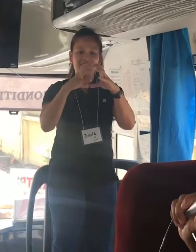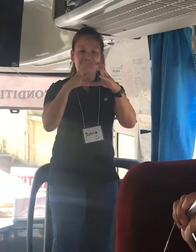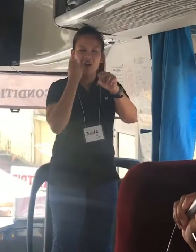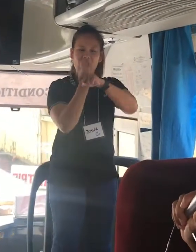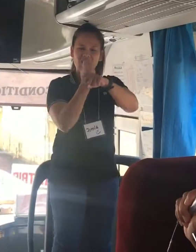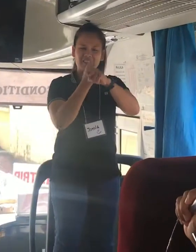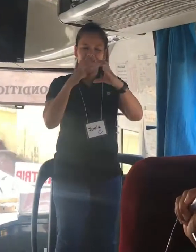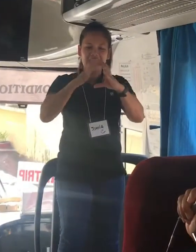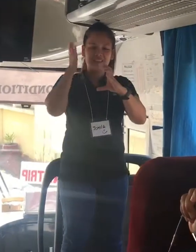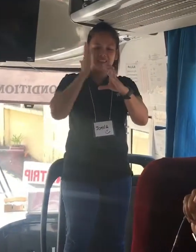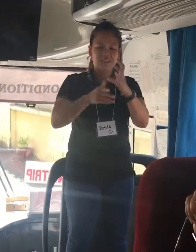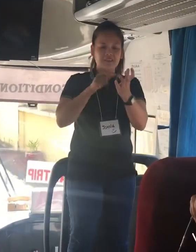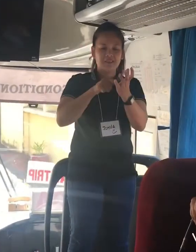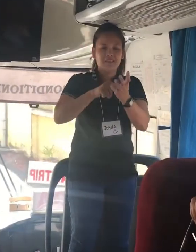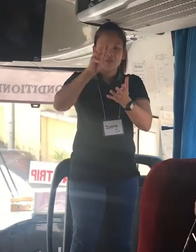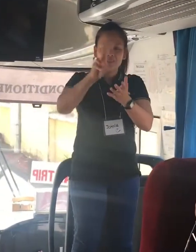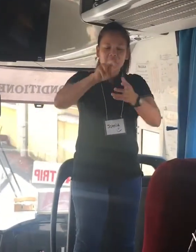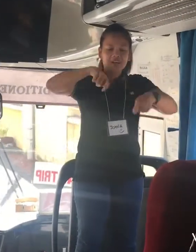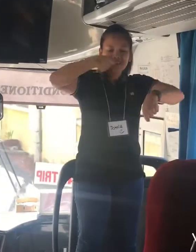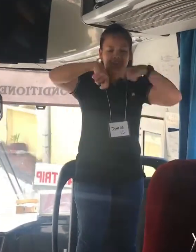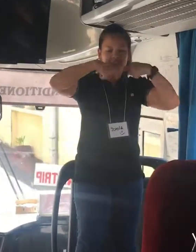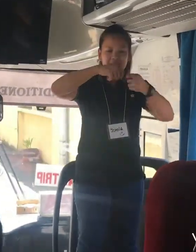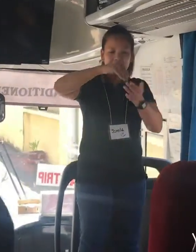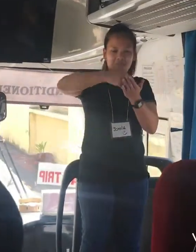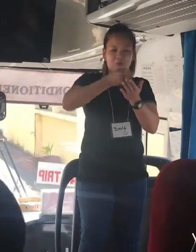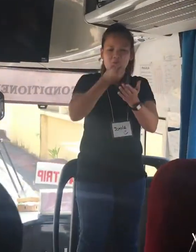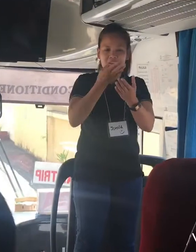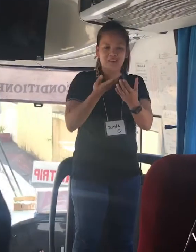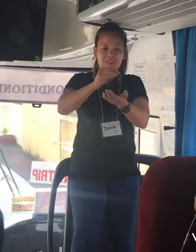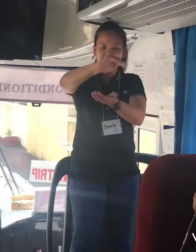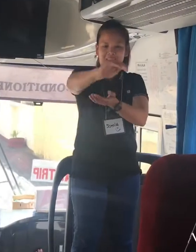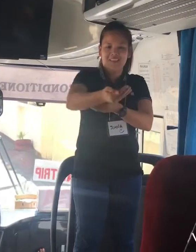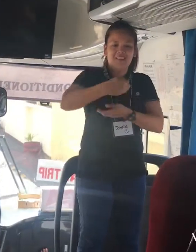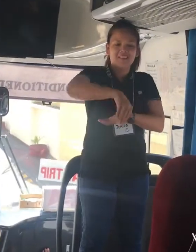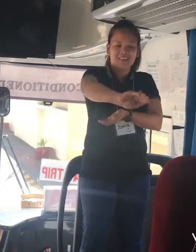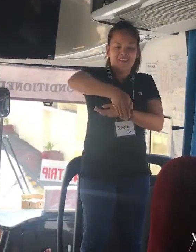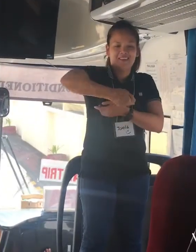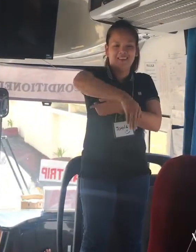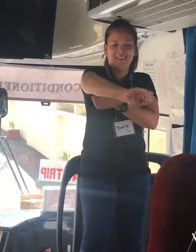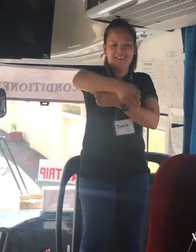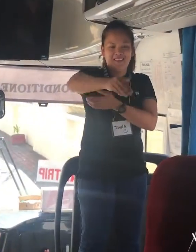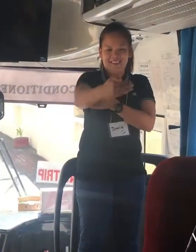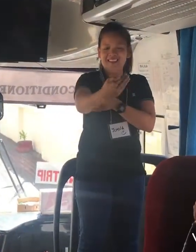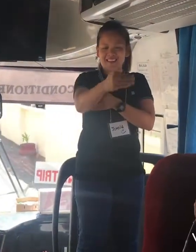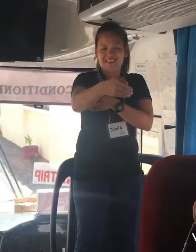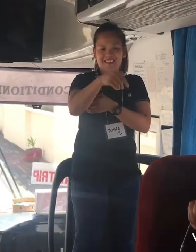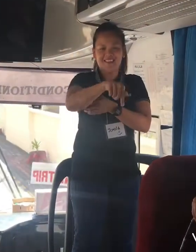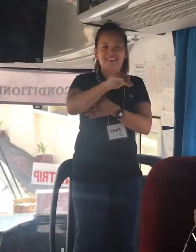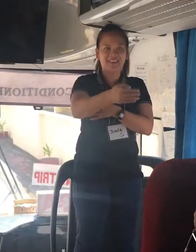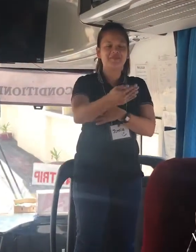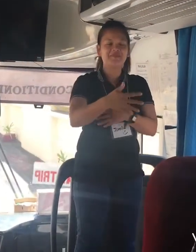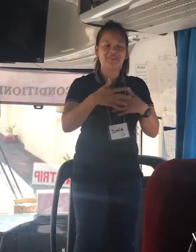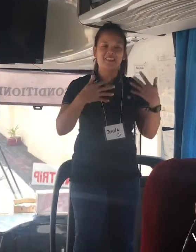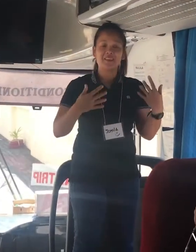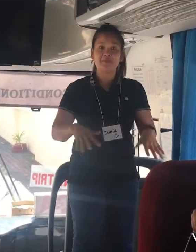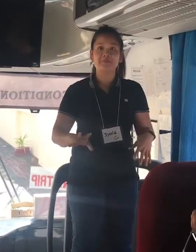At yung nyog naman nito, yung loob ng nyog ay kinakain. At yung iba,